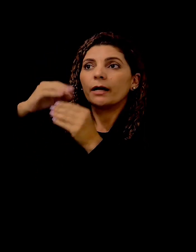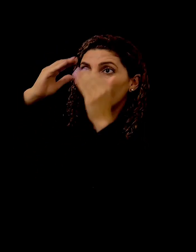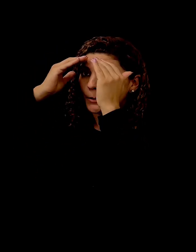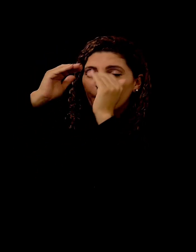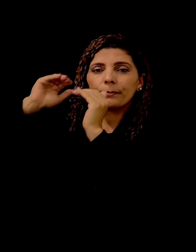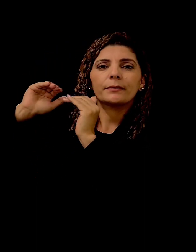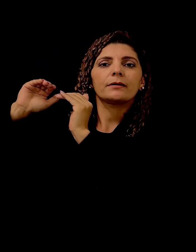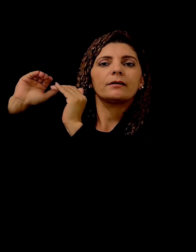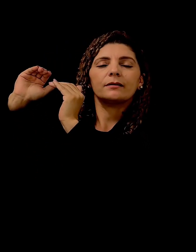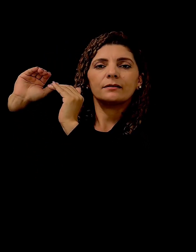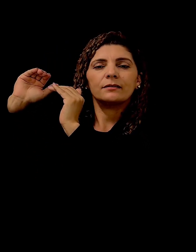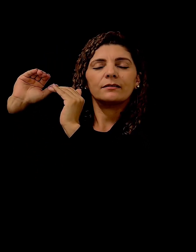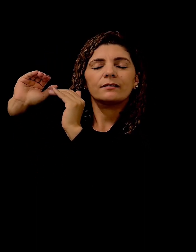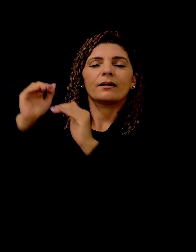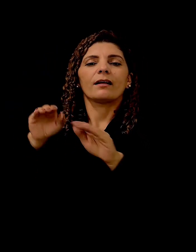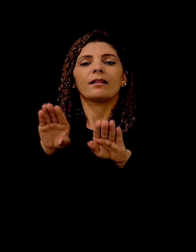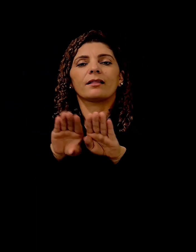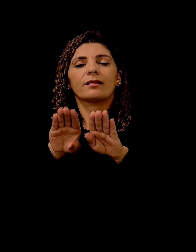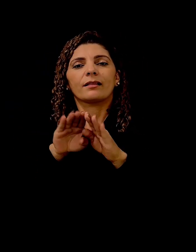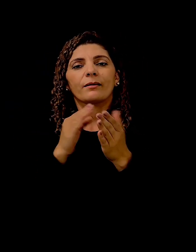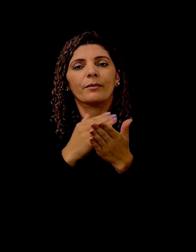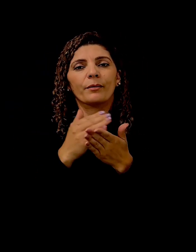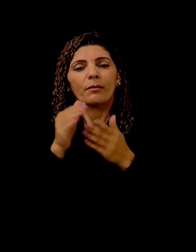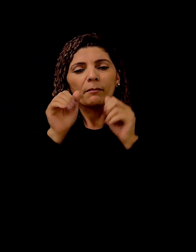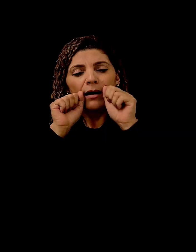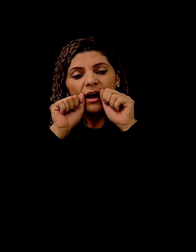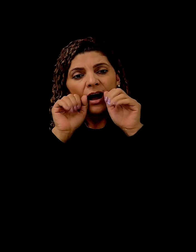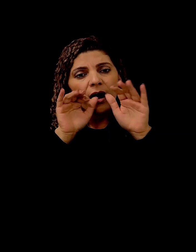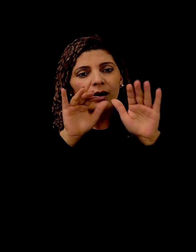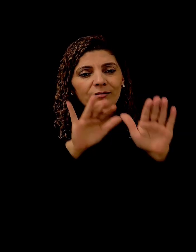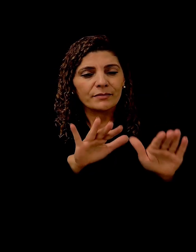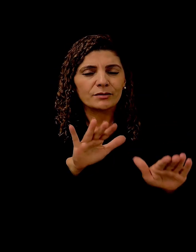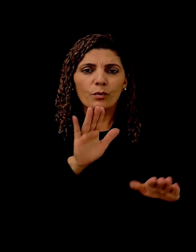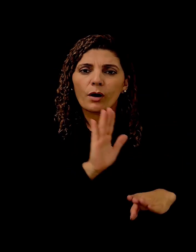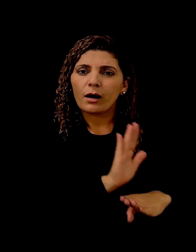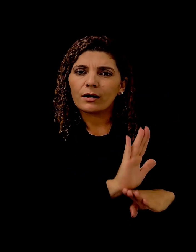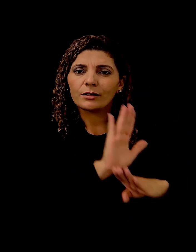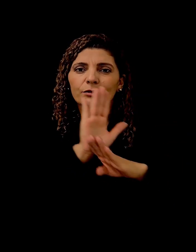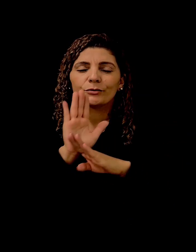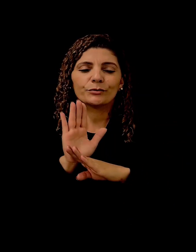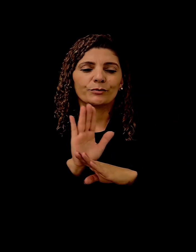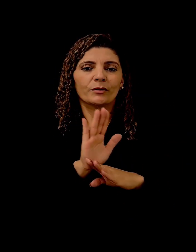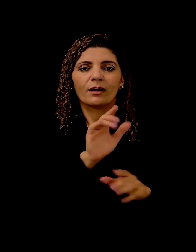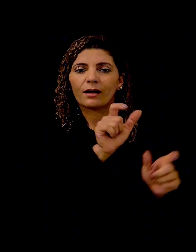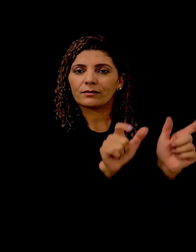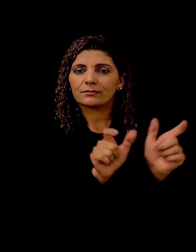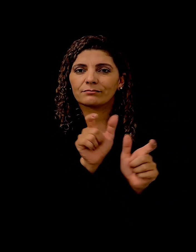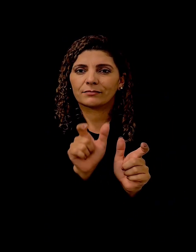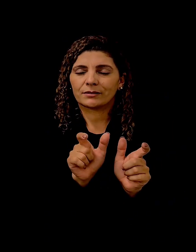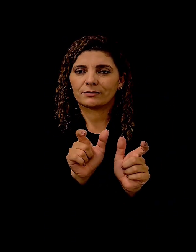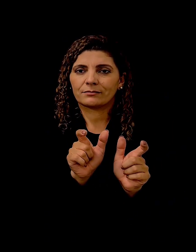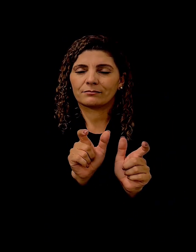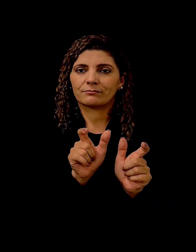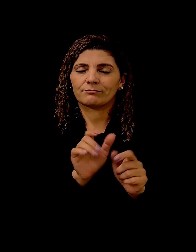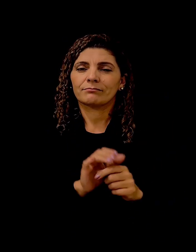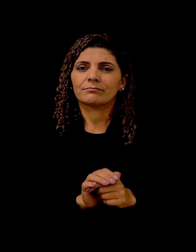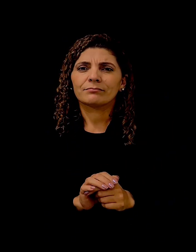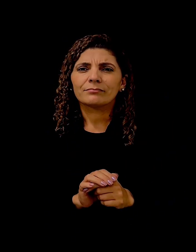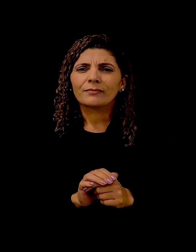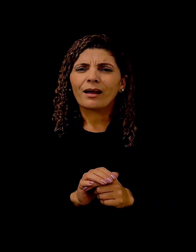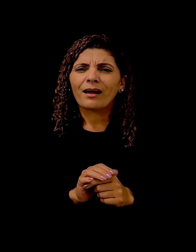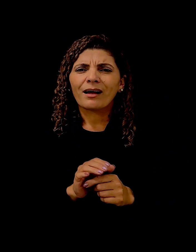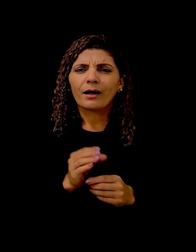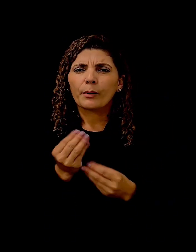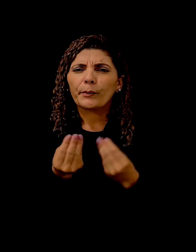vai abençoar, que ele vai ajudar o seu próximo. Porque se uma pessoa não ama a Deus, como é que ela